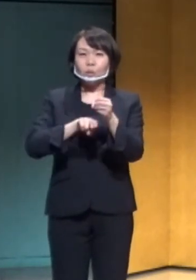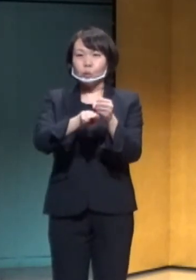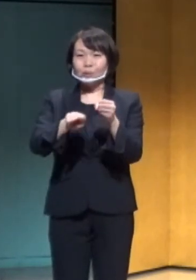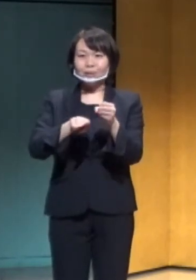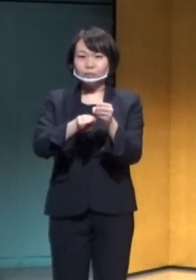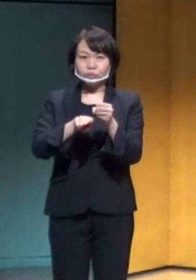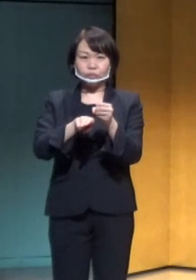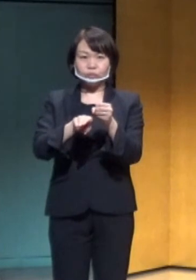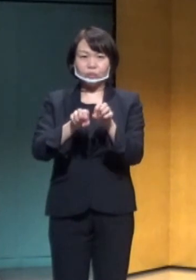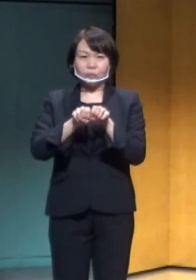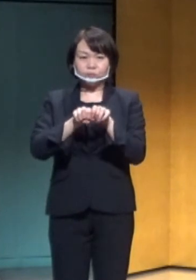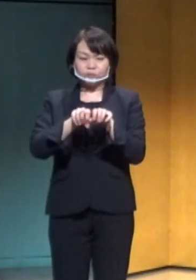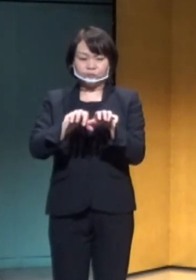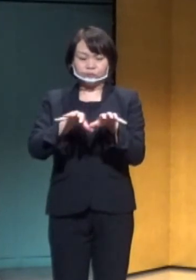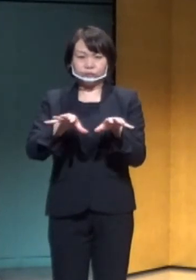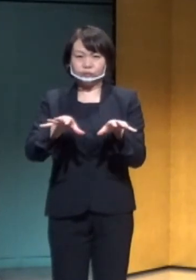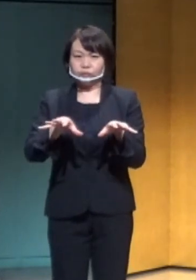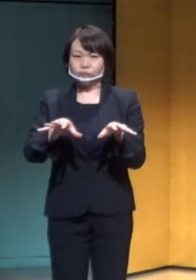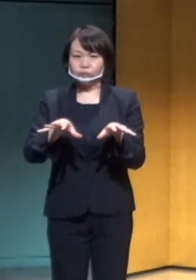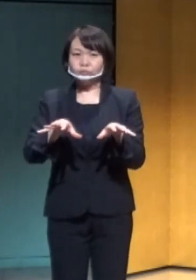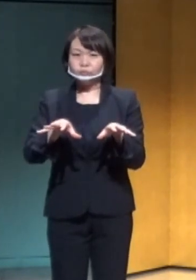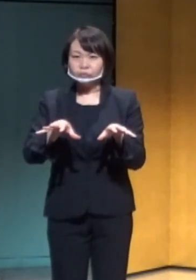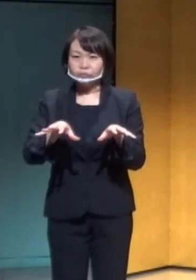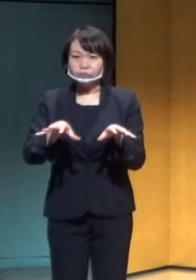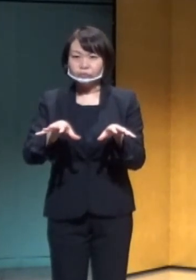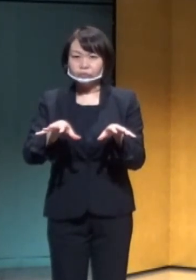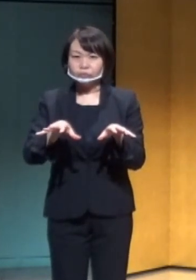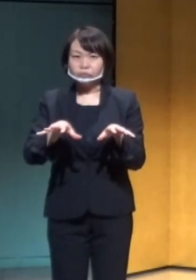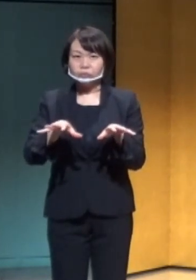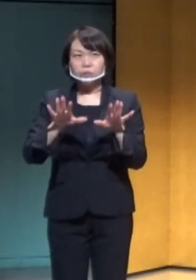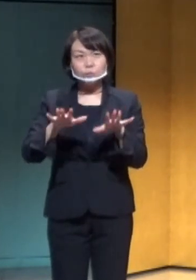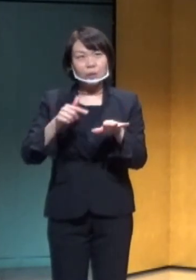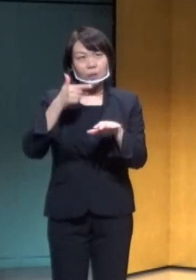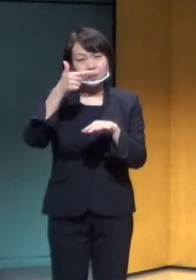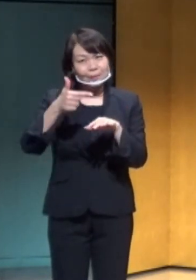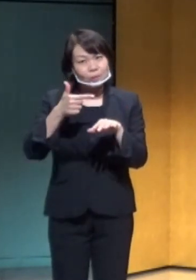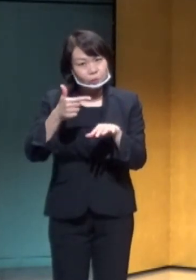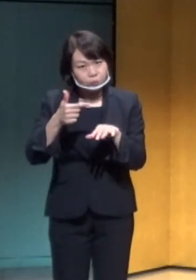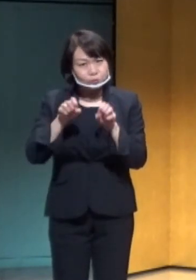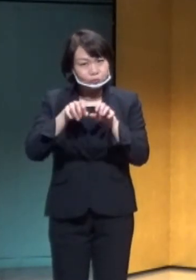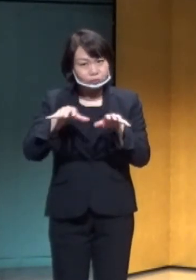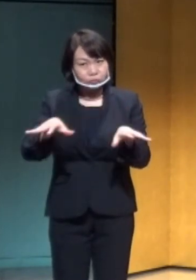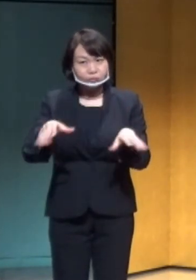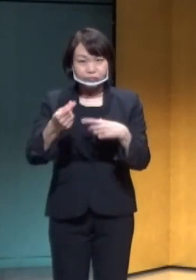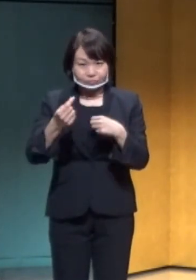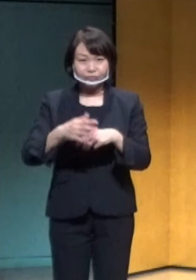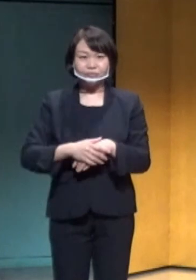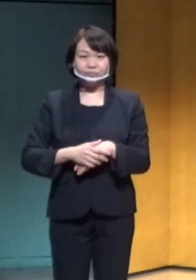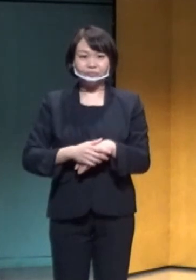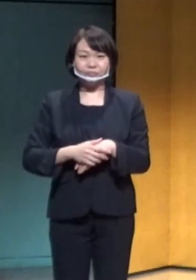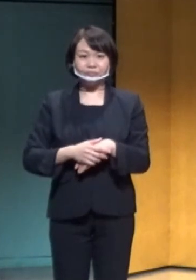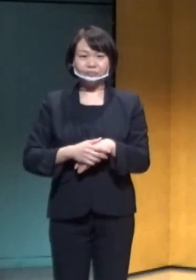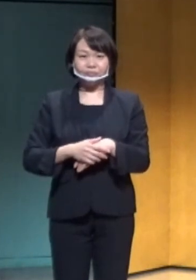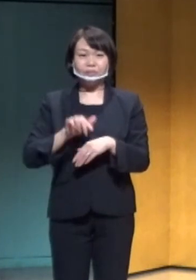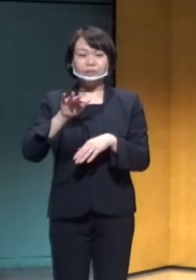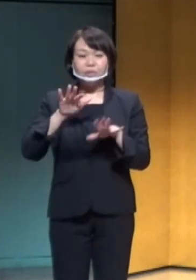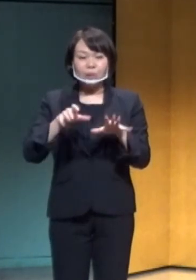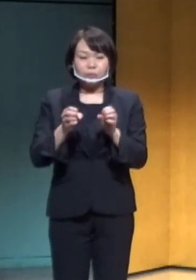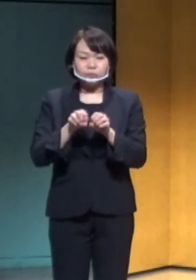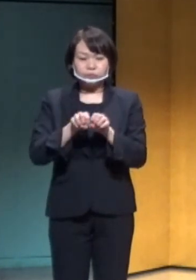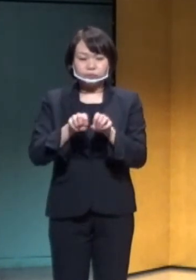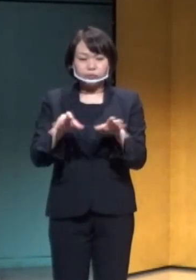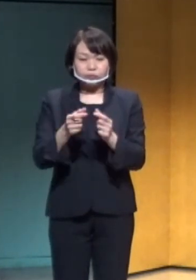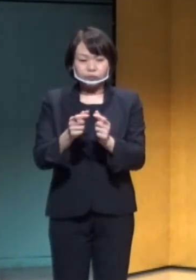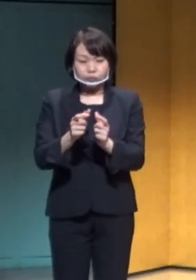が再びというよりも、これでもしかしたら6回目でしょうか、拡大が今拡大傾向となっております